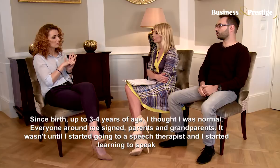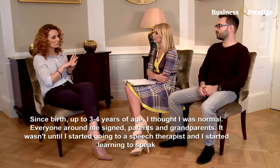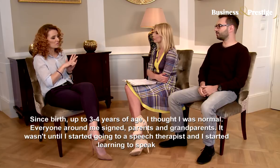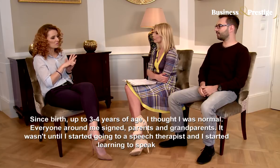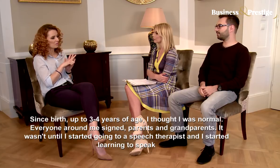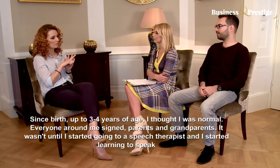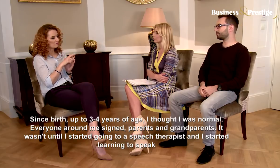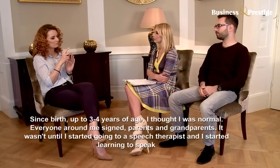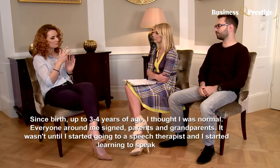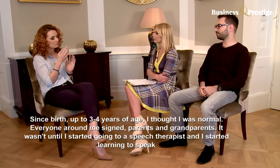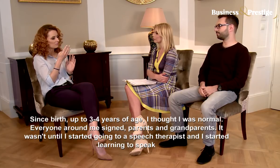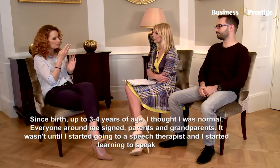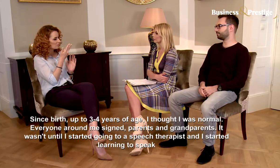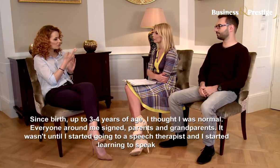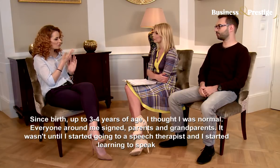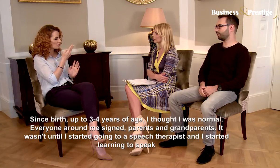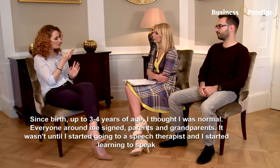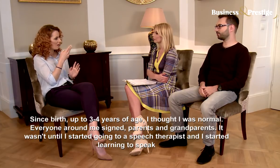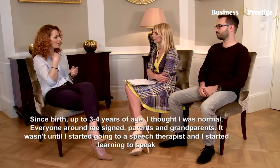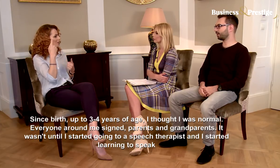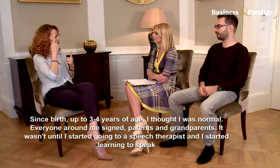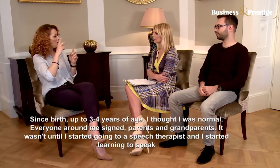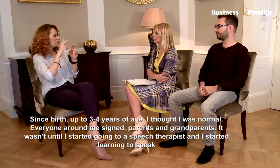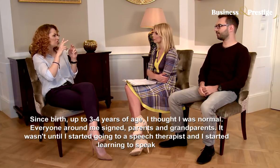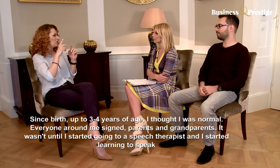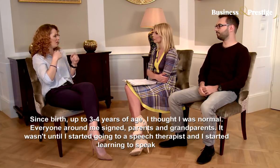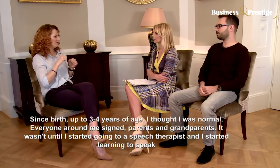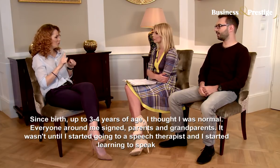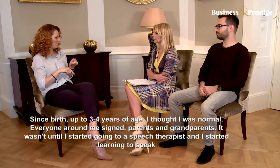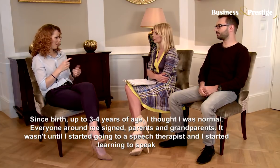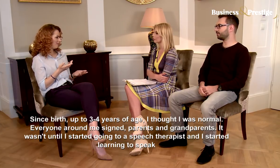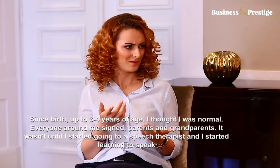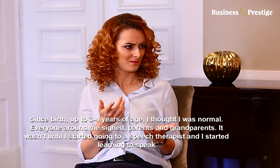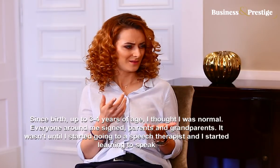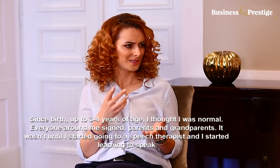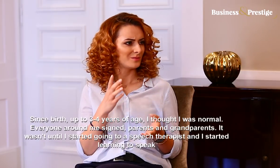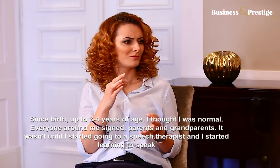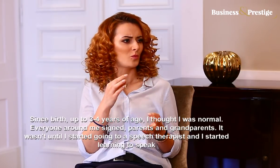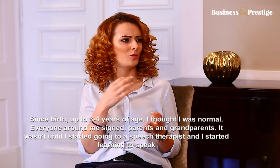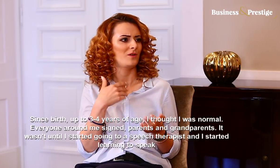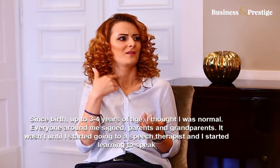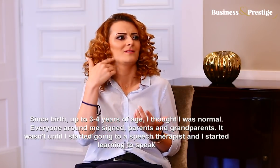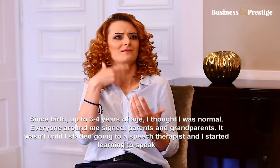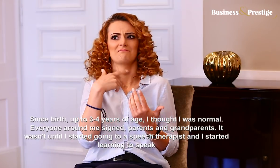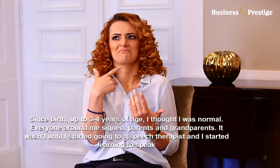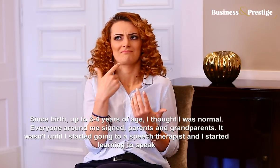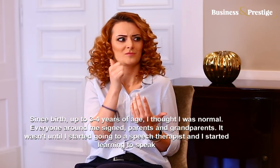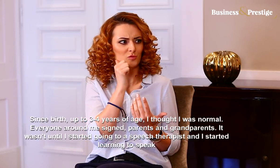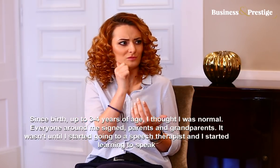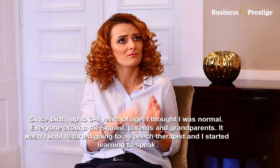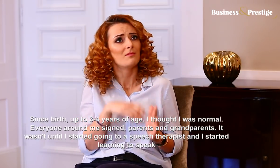Od urodzenia może do 3-4 lat myślałam, że jestem normalna, że bo